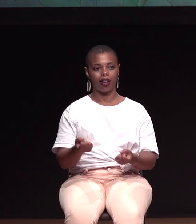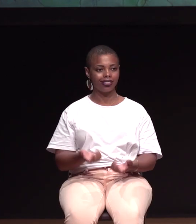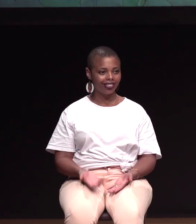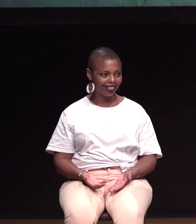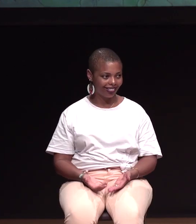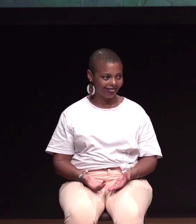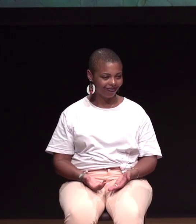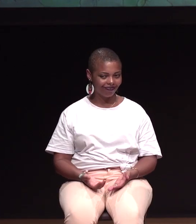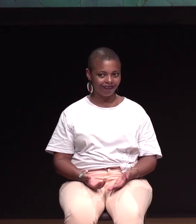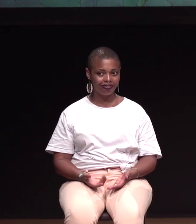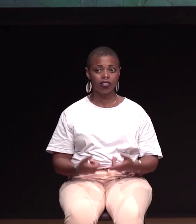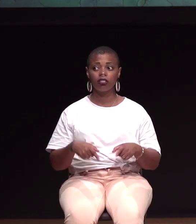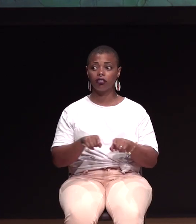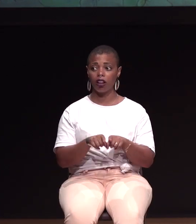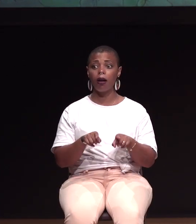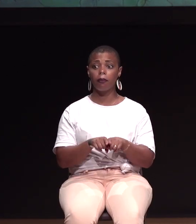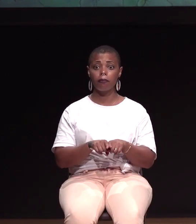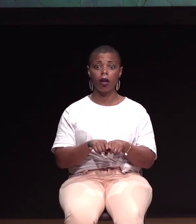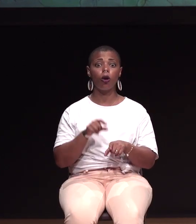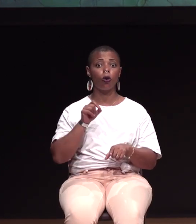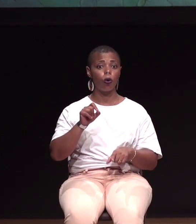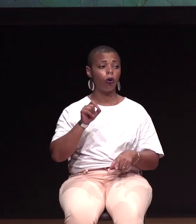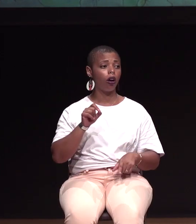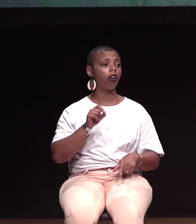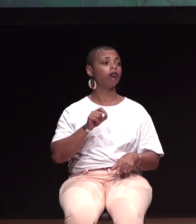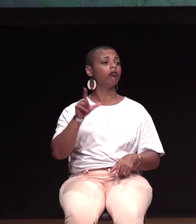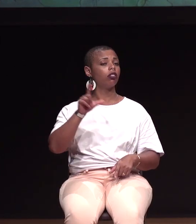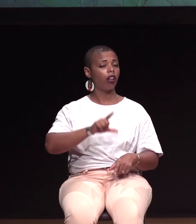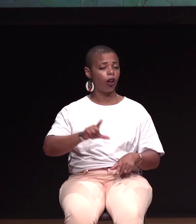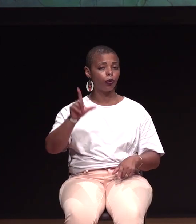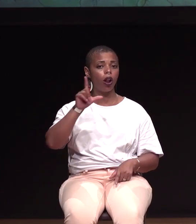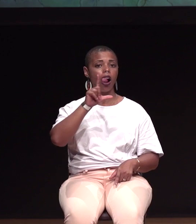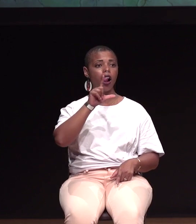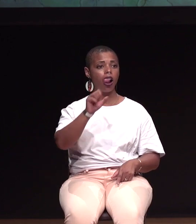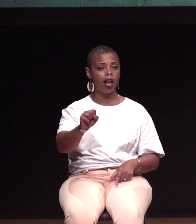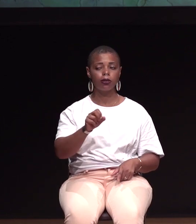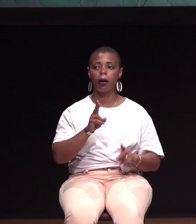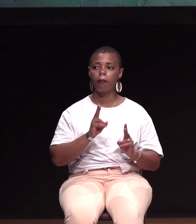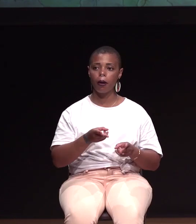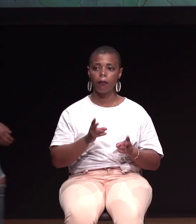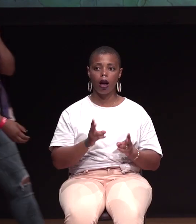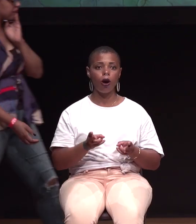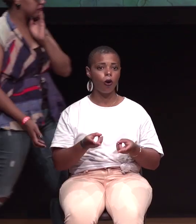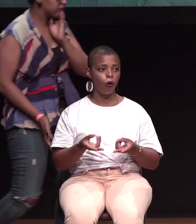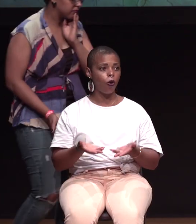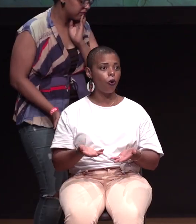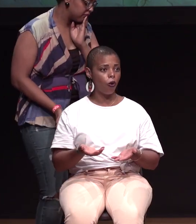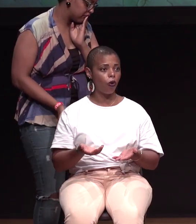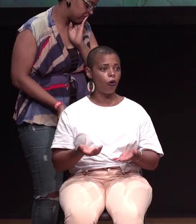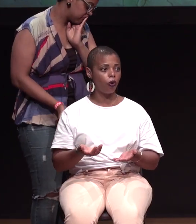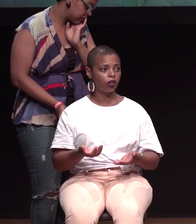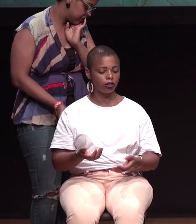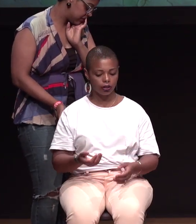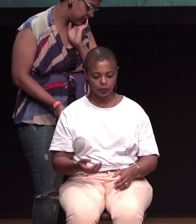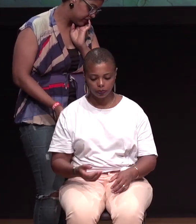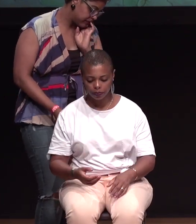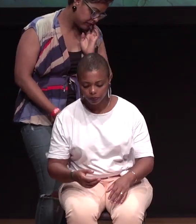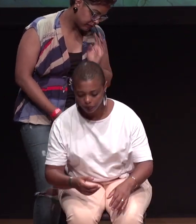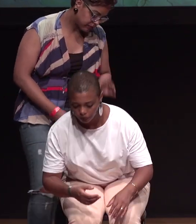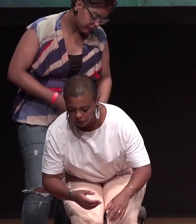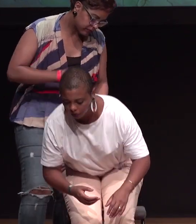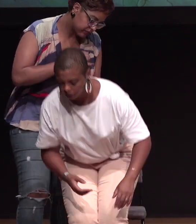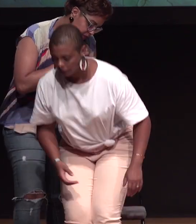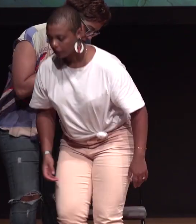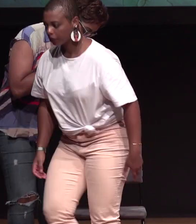O mesmo vale para a literatura lésbica. E você tem, na minha obra, se